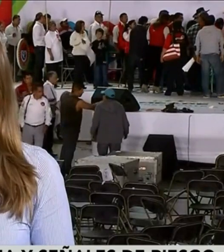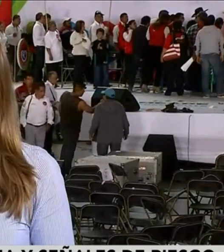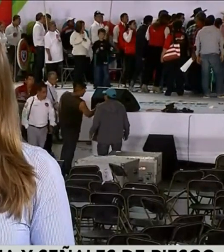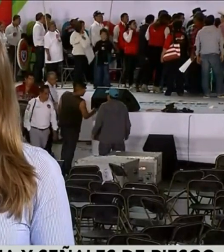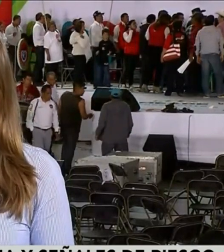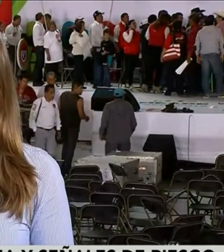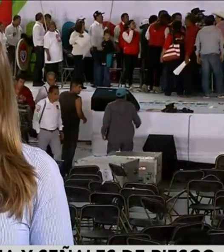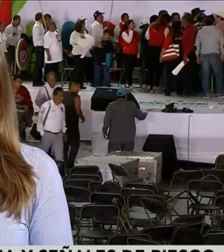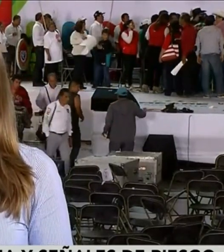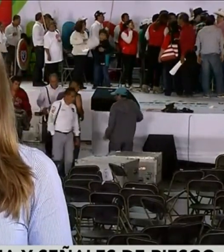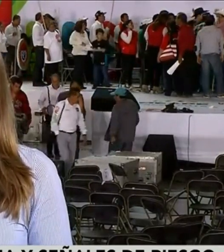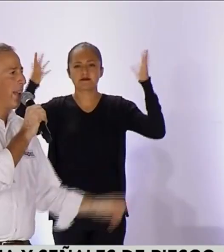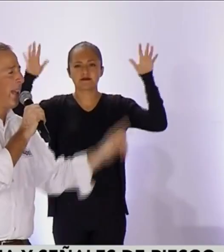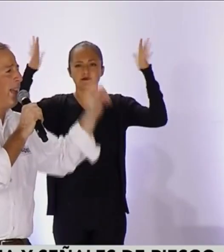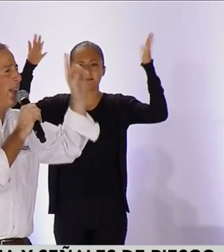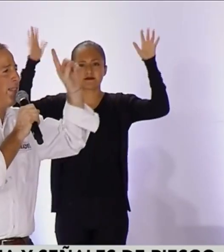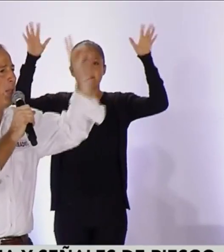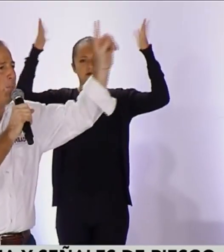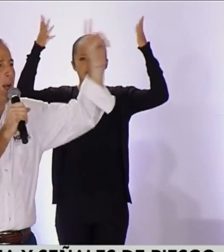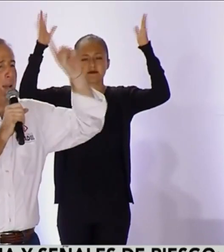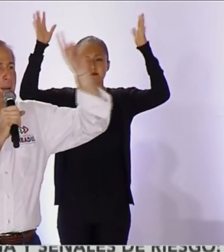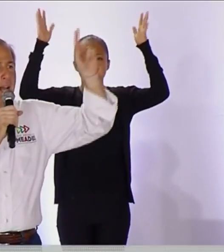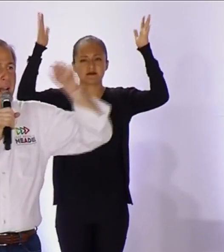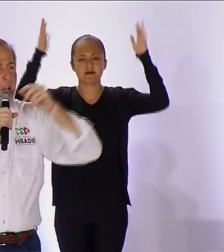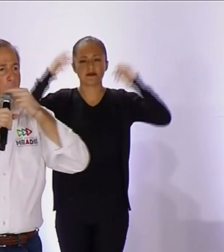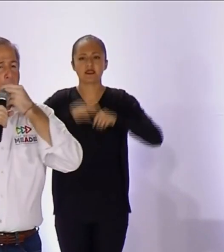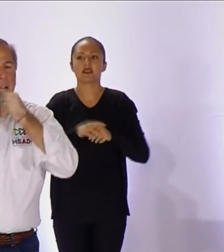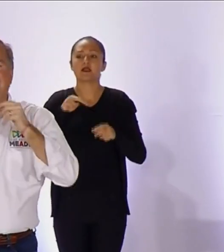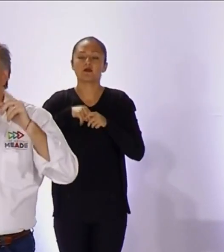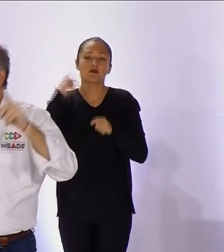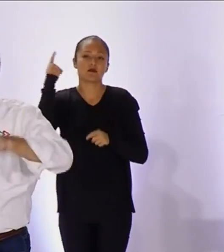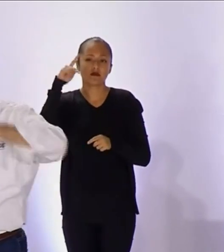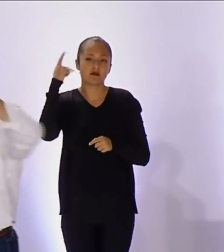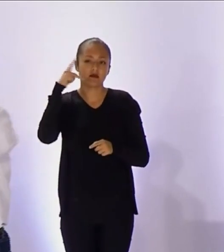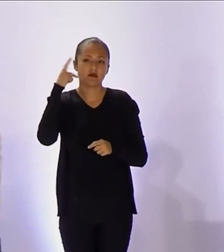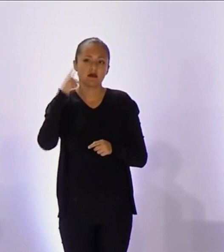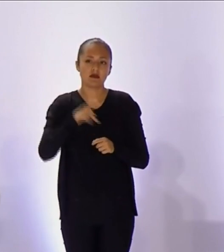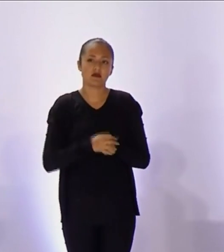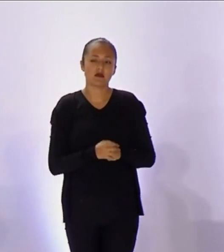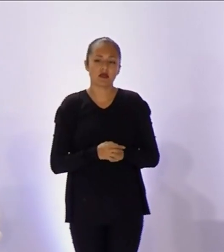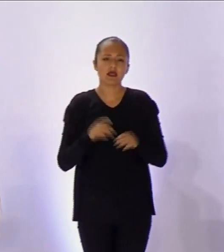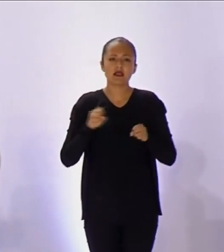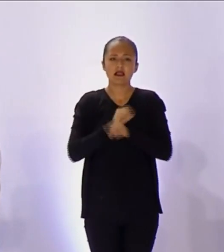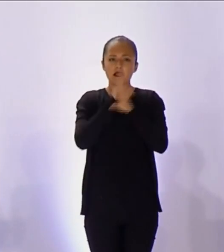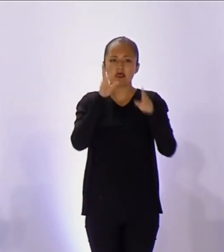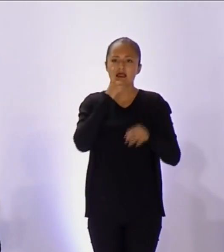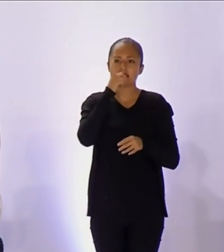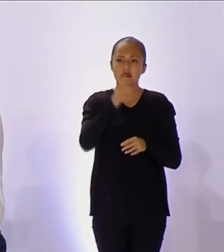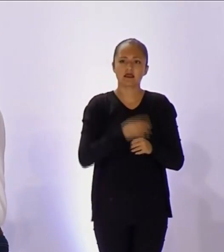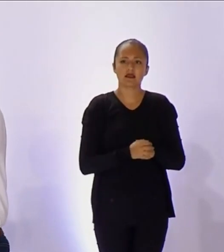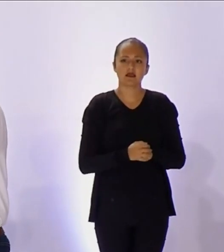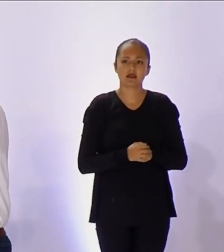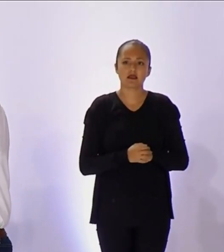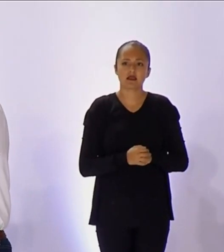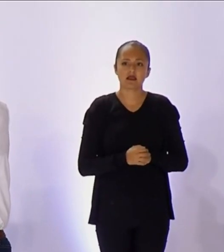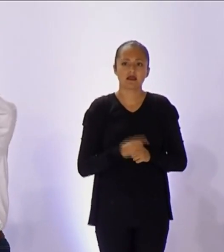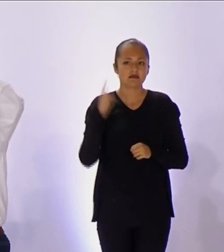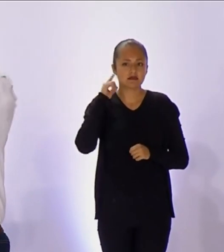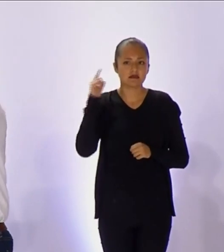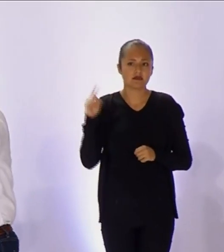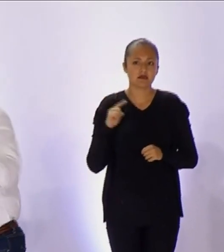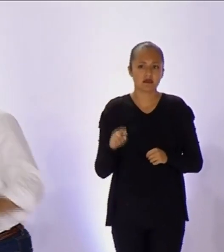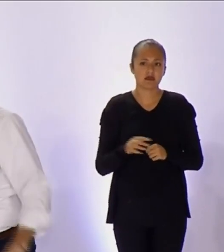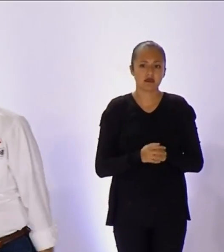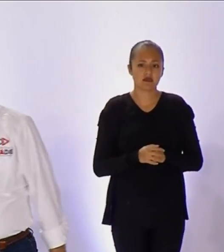Escuchemos. Que desde Puebla quede claro, a Zaragoza